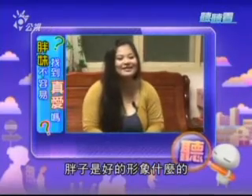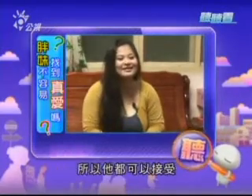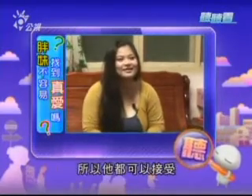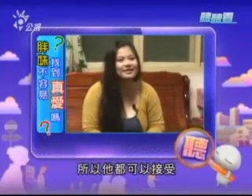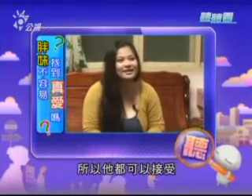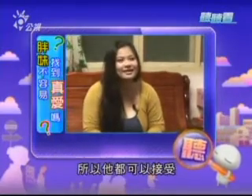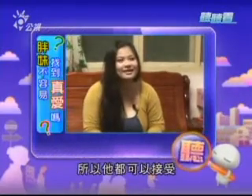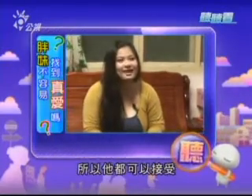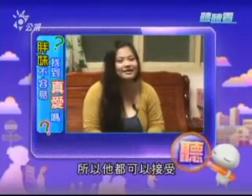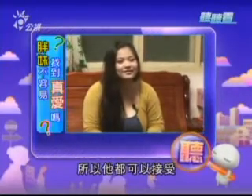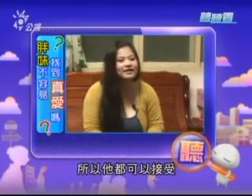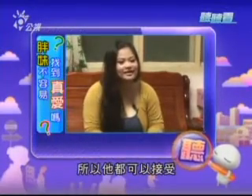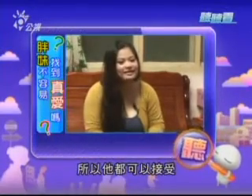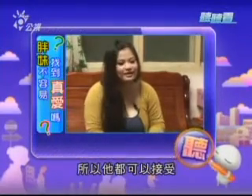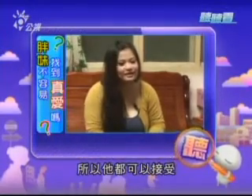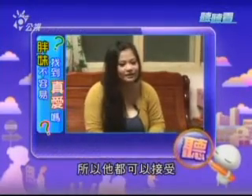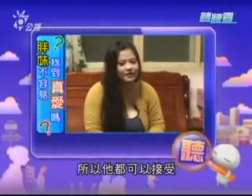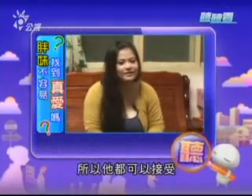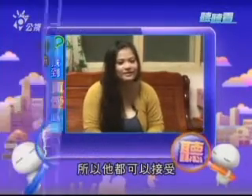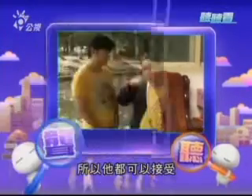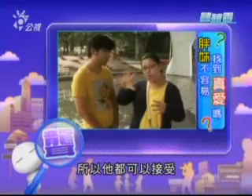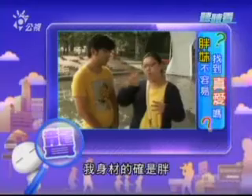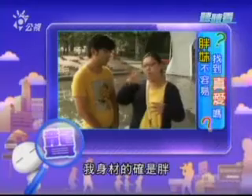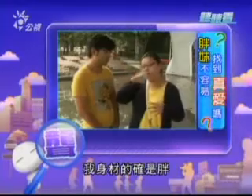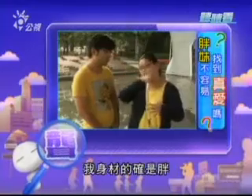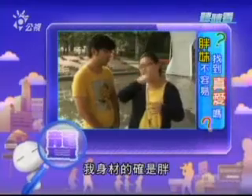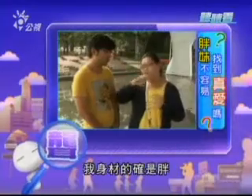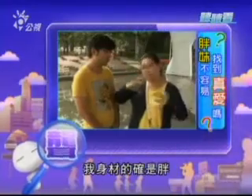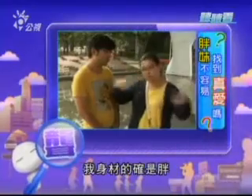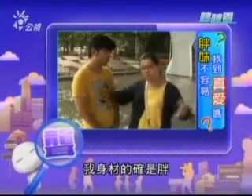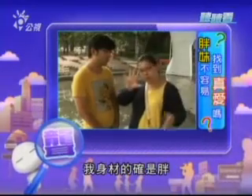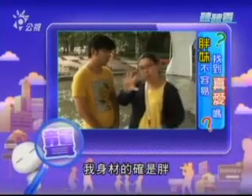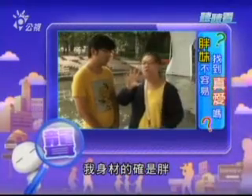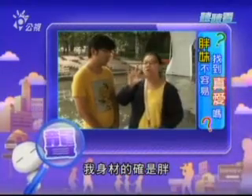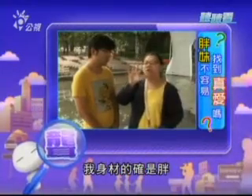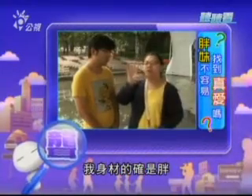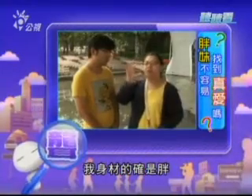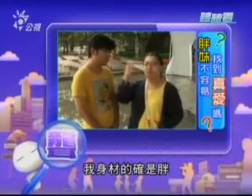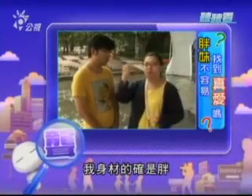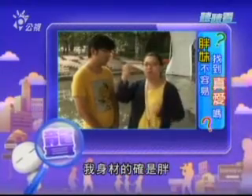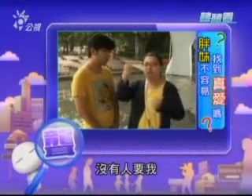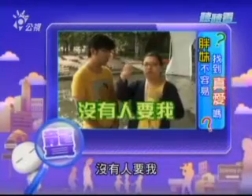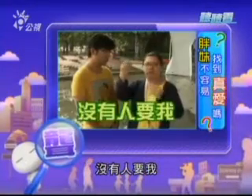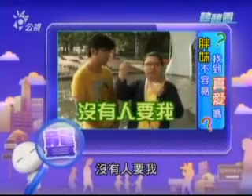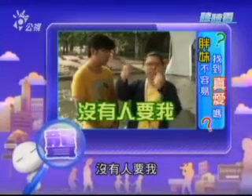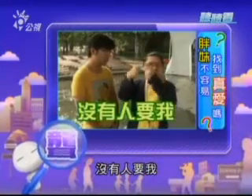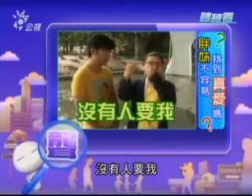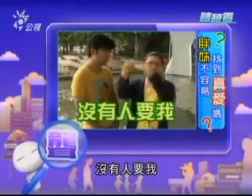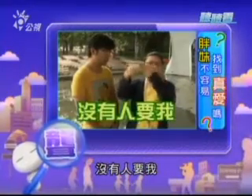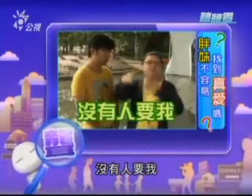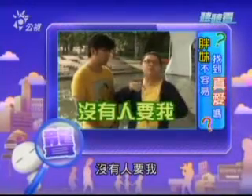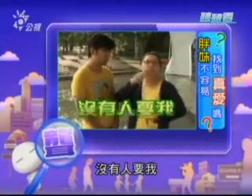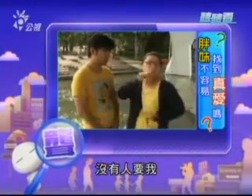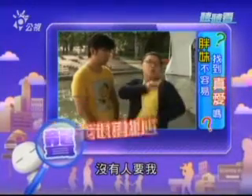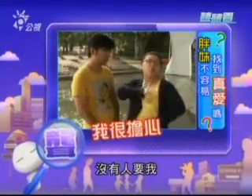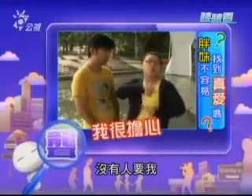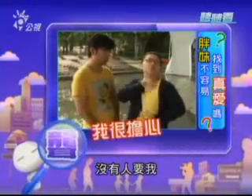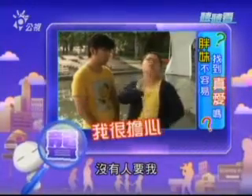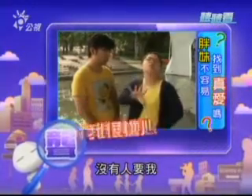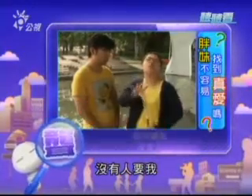所以他都可以接受。 我身材的确是胖，没有人要我，我